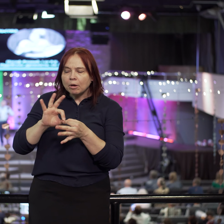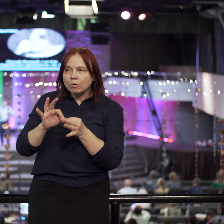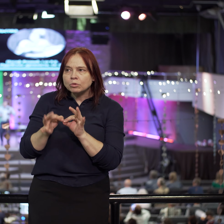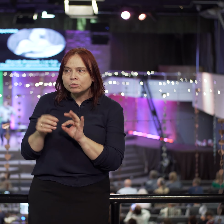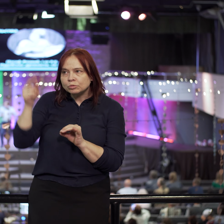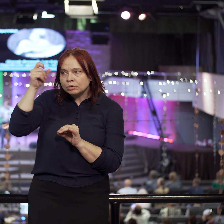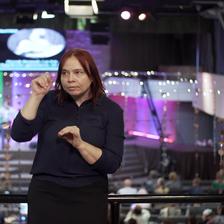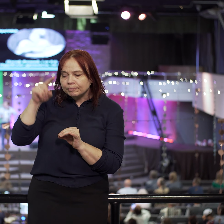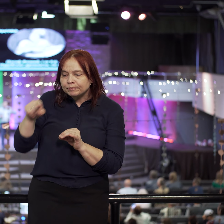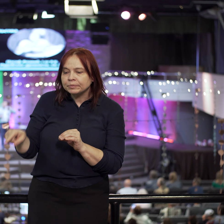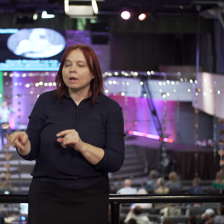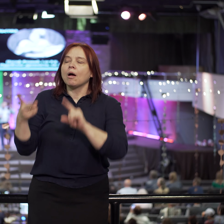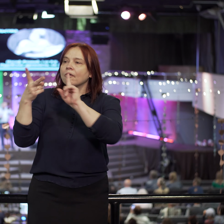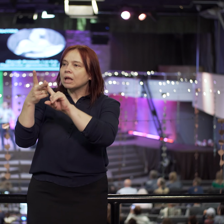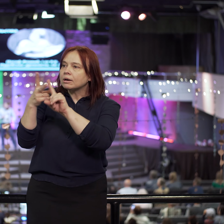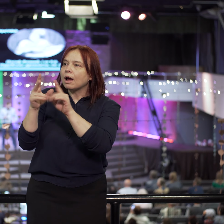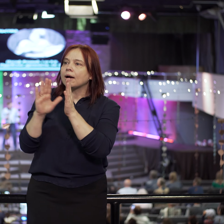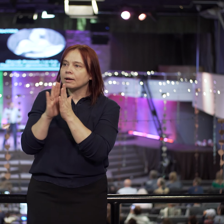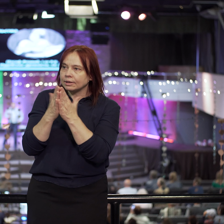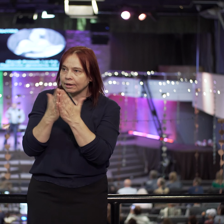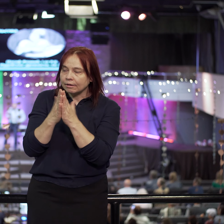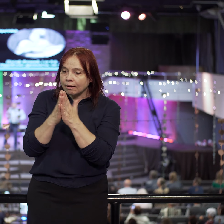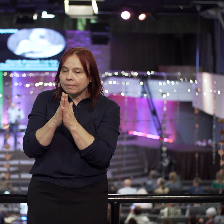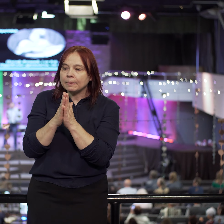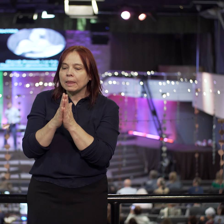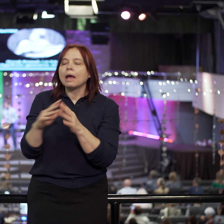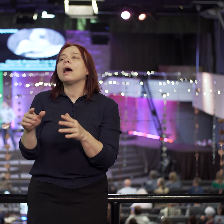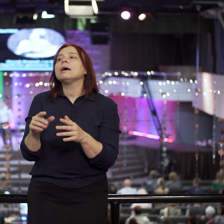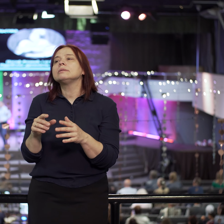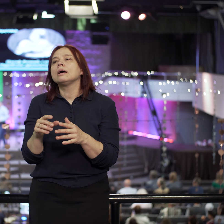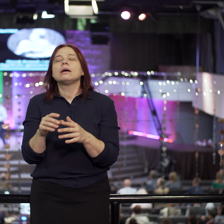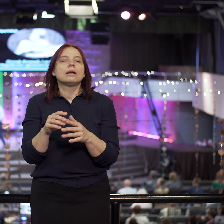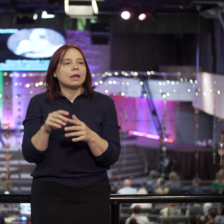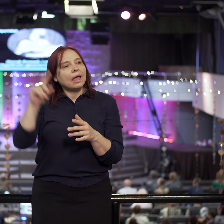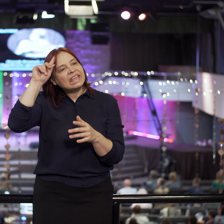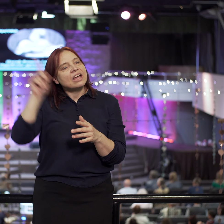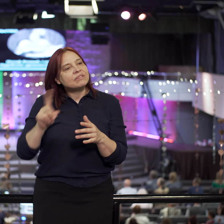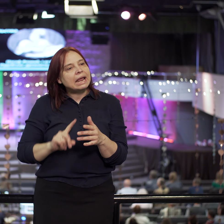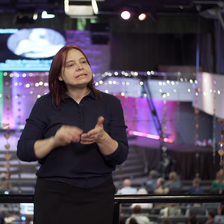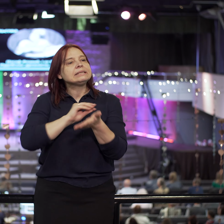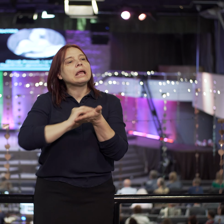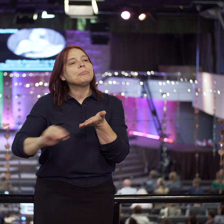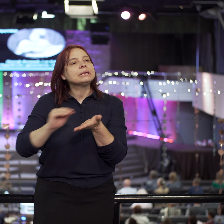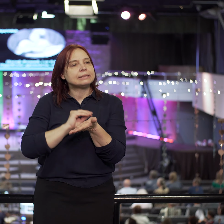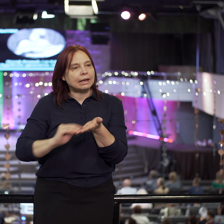это иудейские писания. И в частности, Талмуд. Талмуд